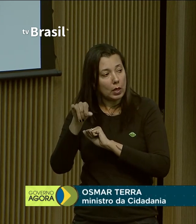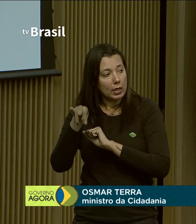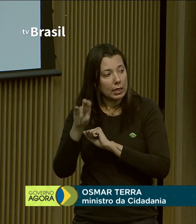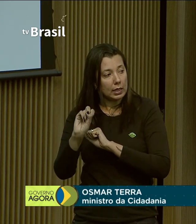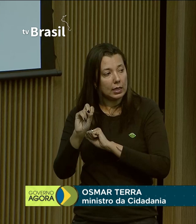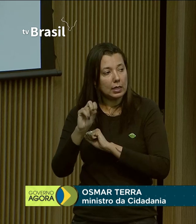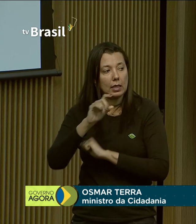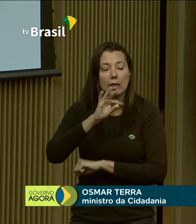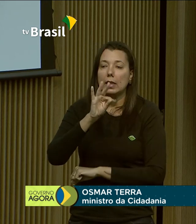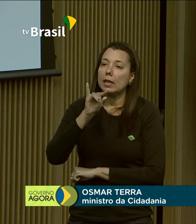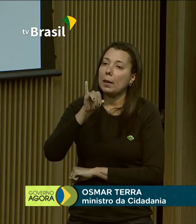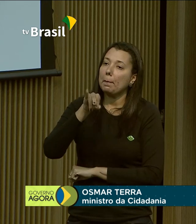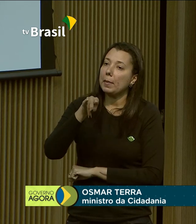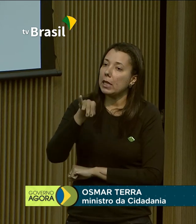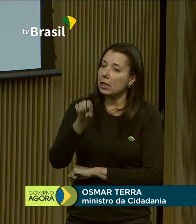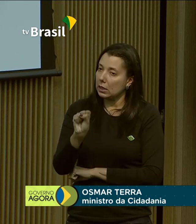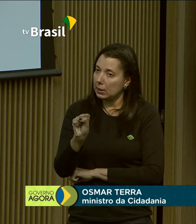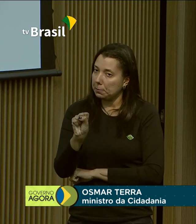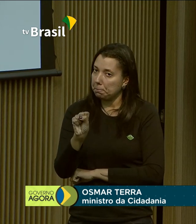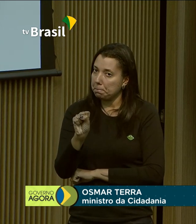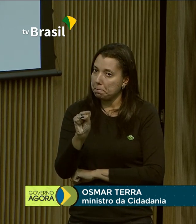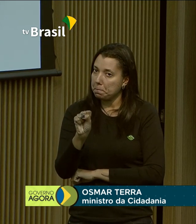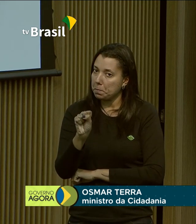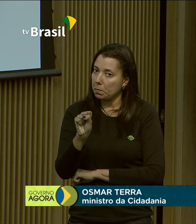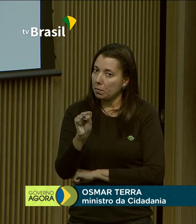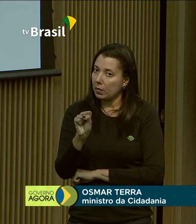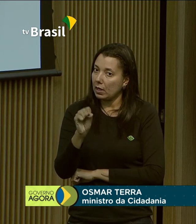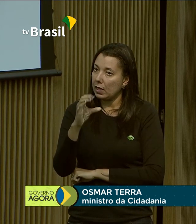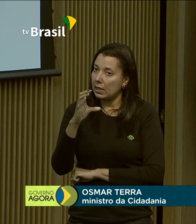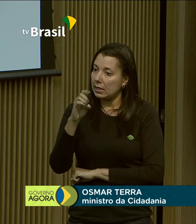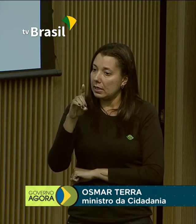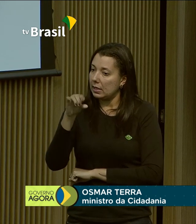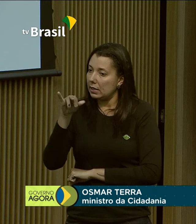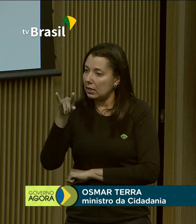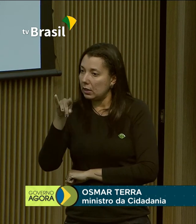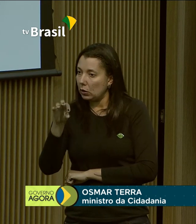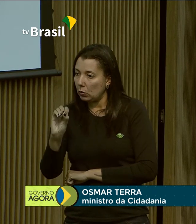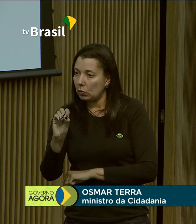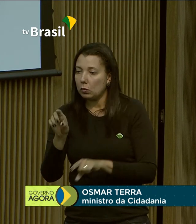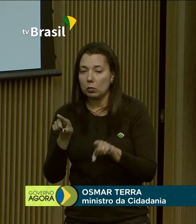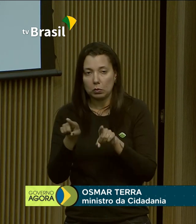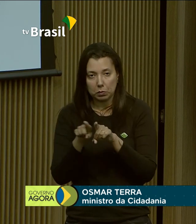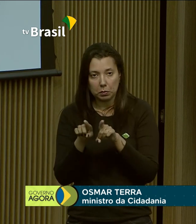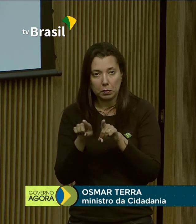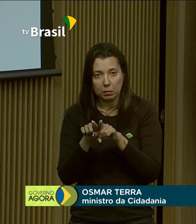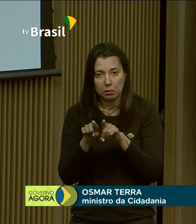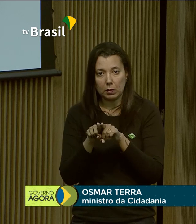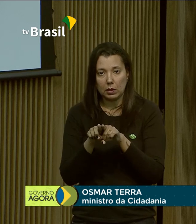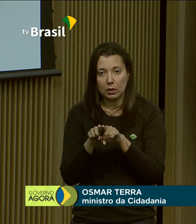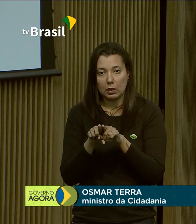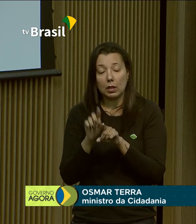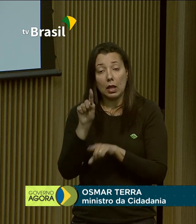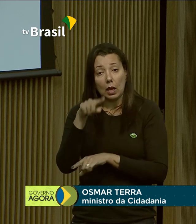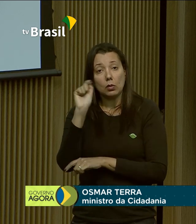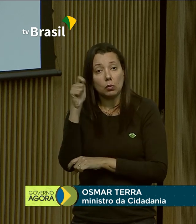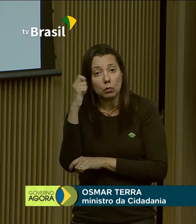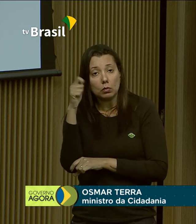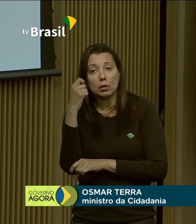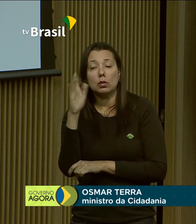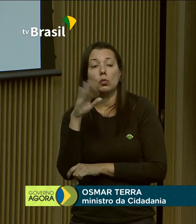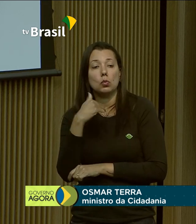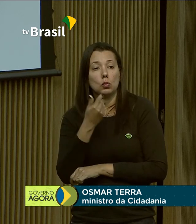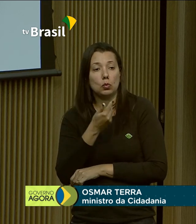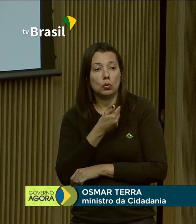a Tamires Cássia Dias de Brito, o Cecílio Sepúlveda Monteiro Teixeira, do Rio Grande,